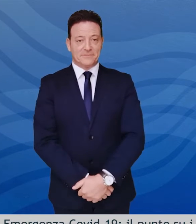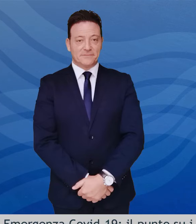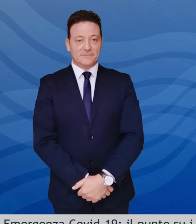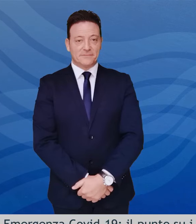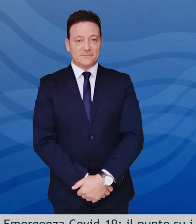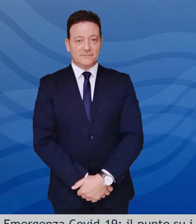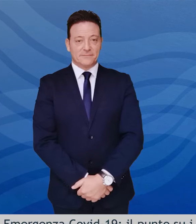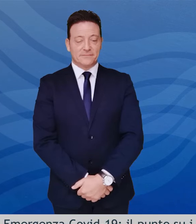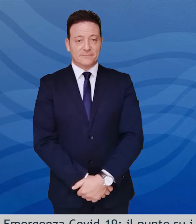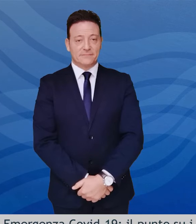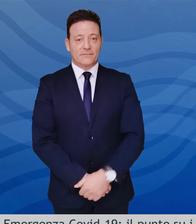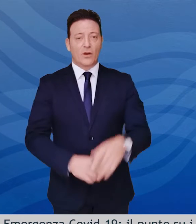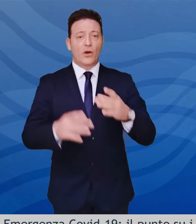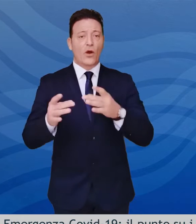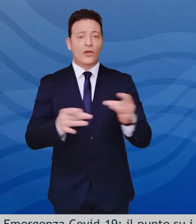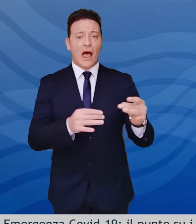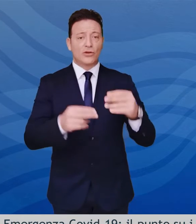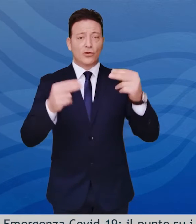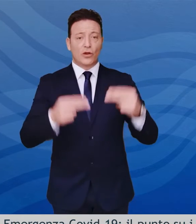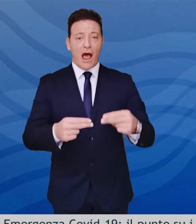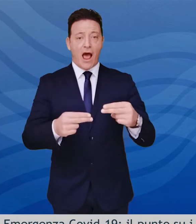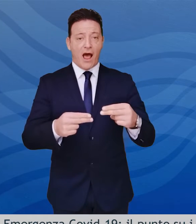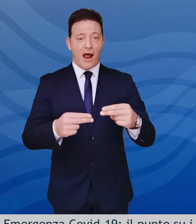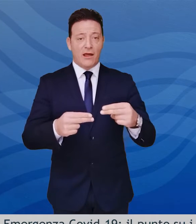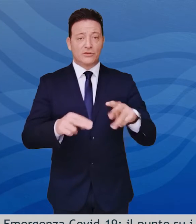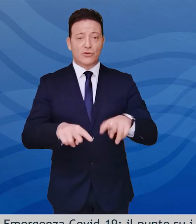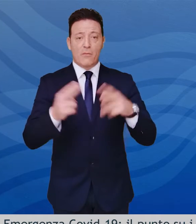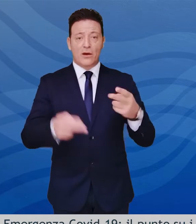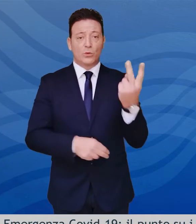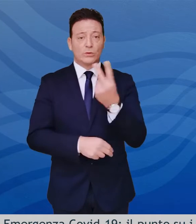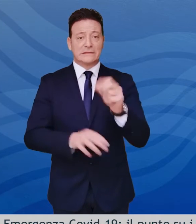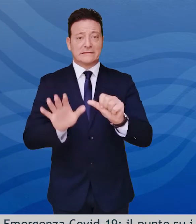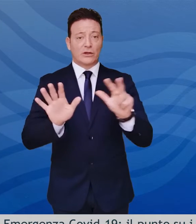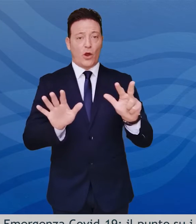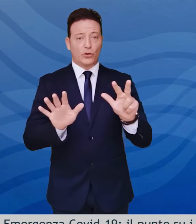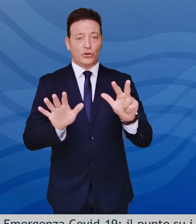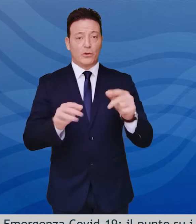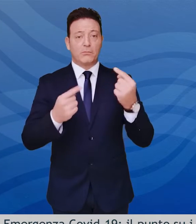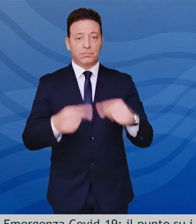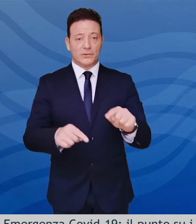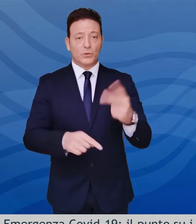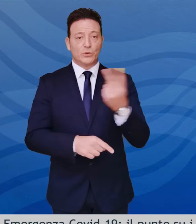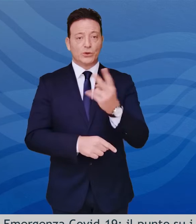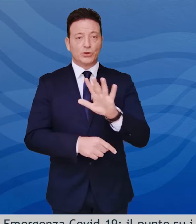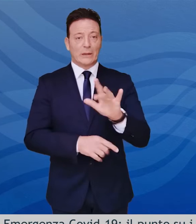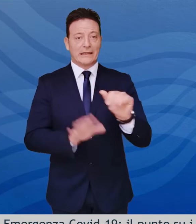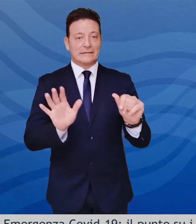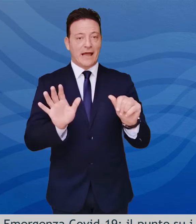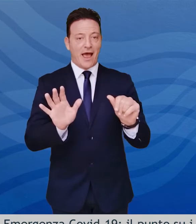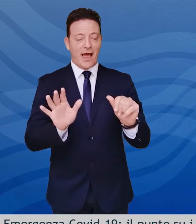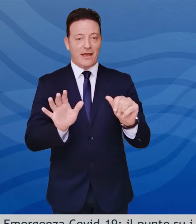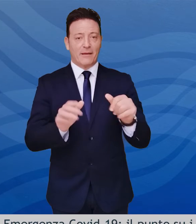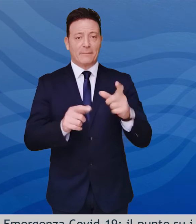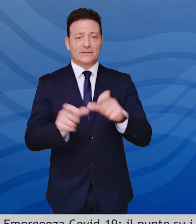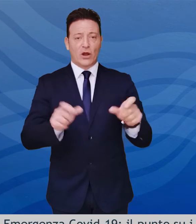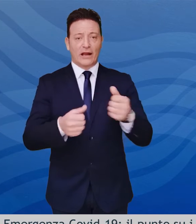'epidemia. Le positività totali riscontrate sono state 268 e di queste 256 in